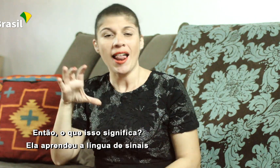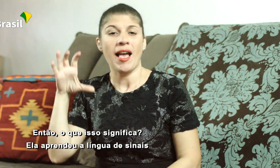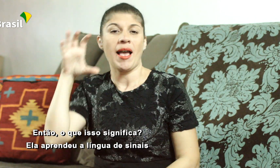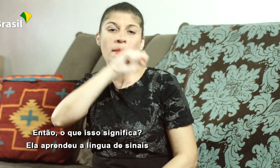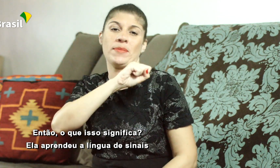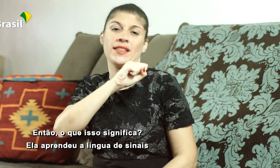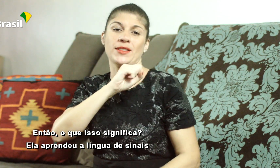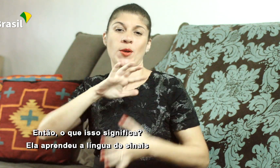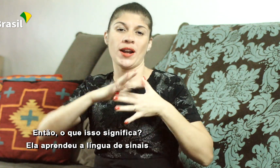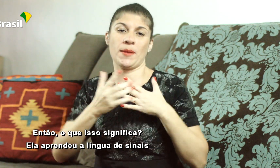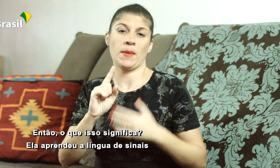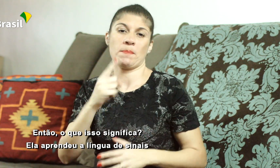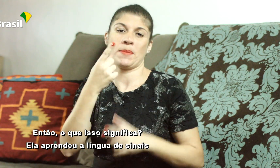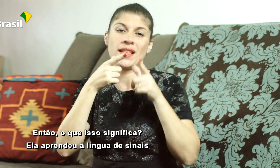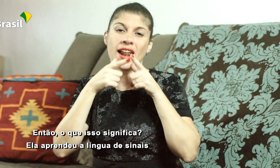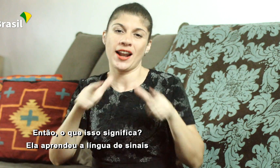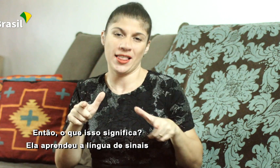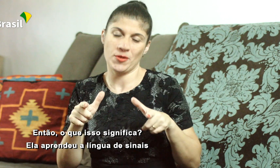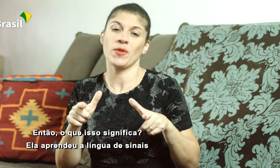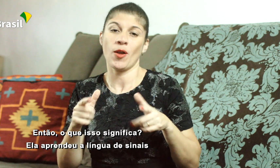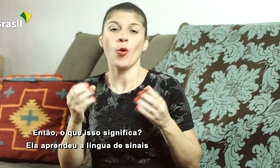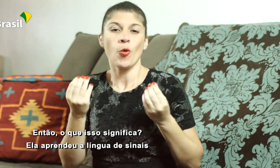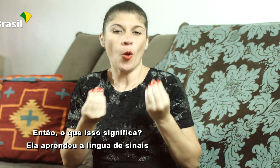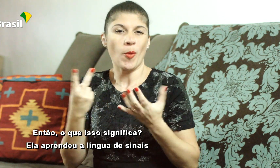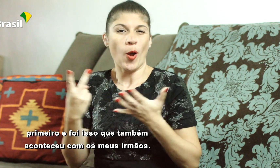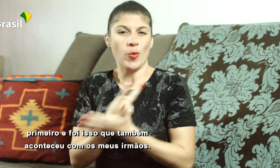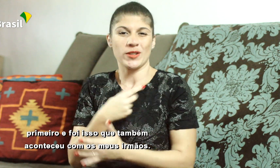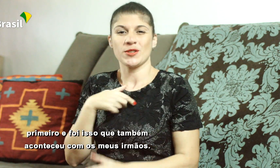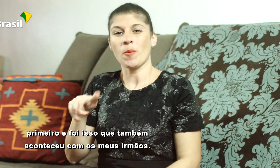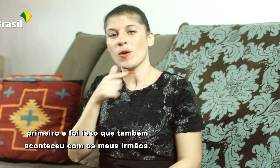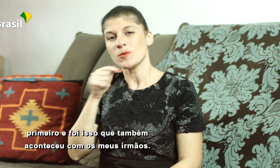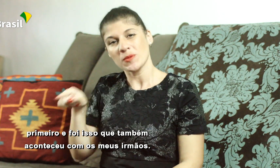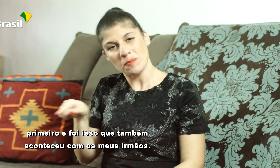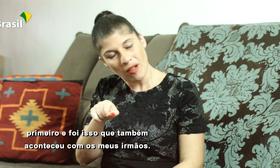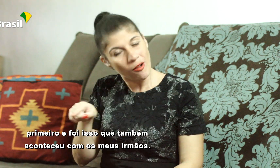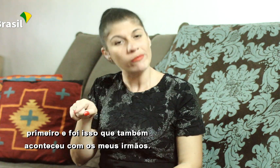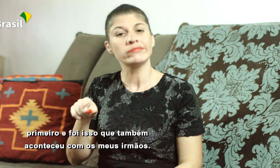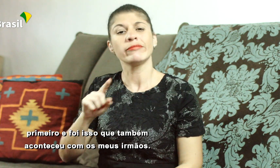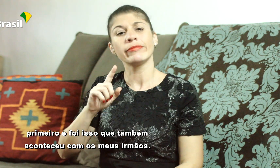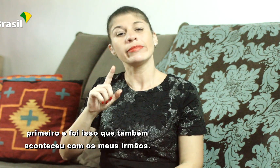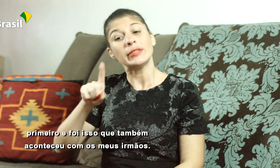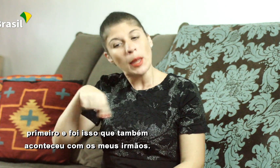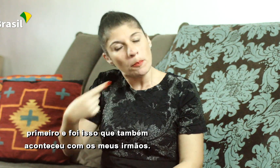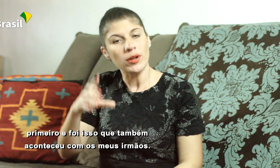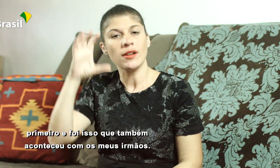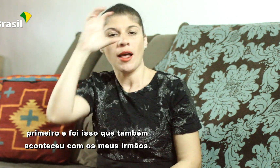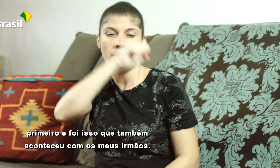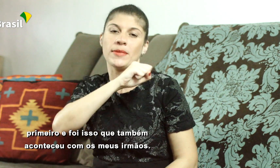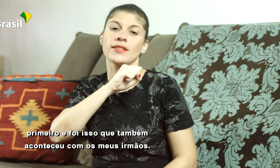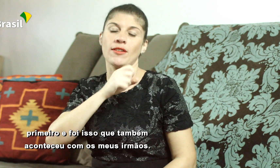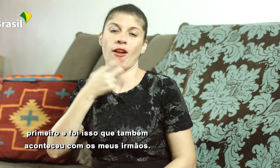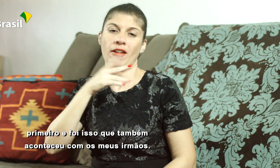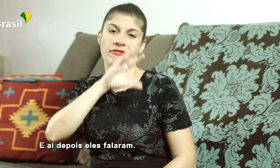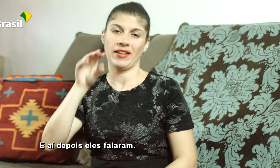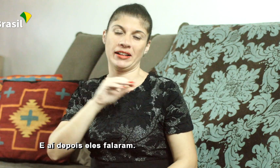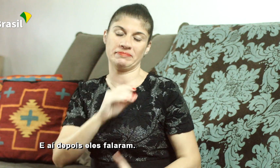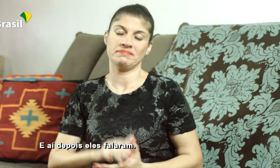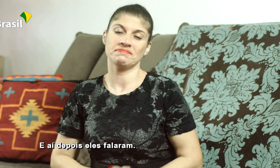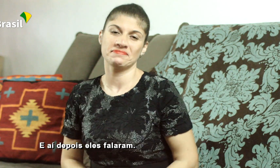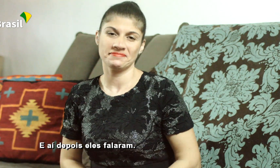isso significa? Ela aprendeu a língua de sinais primeiro, né? E foi isso que também aconteceu com meus irmãos. E aí depois eles